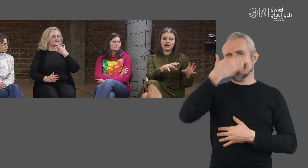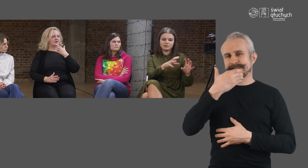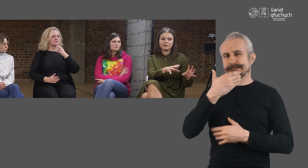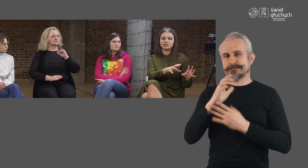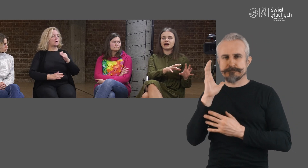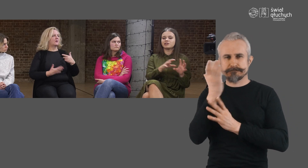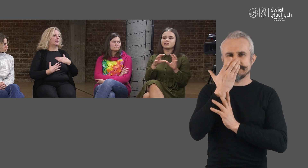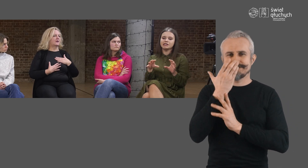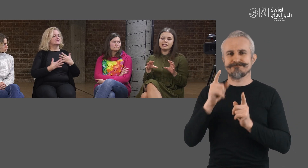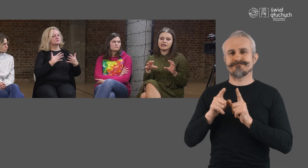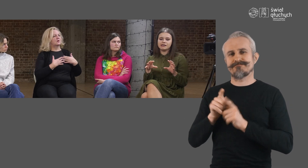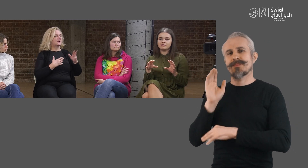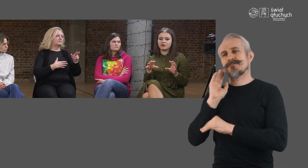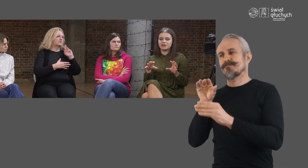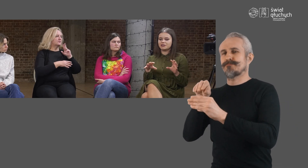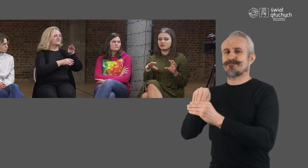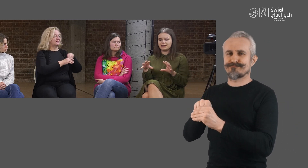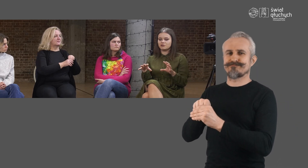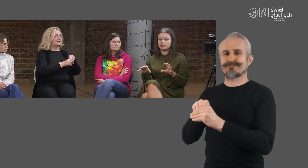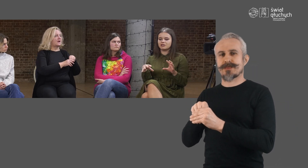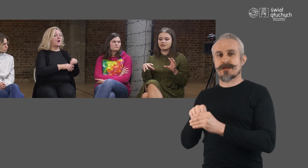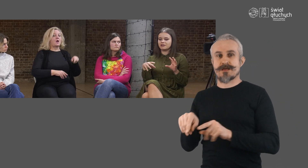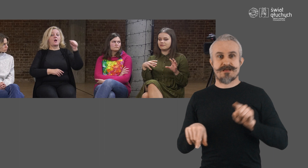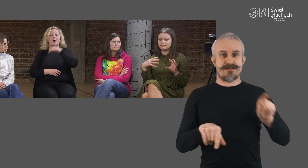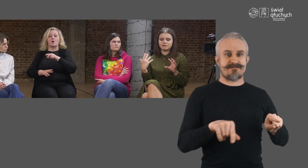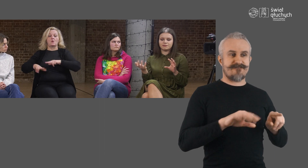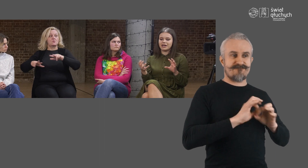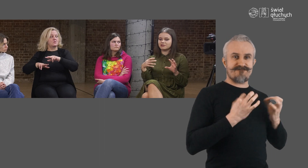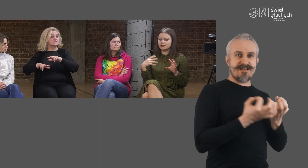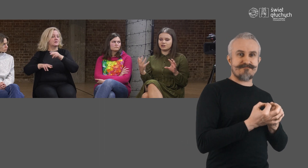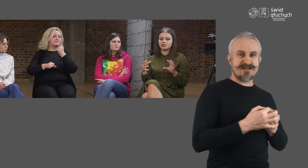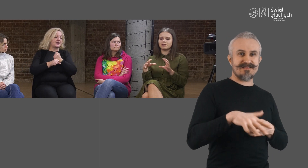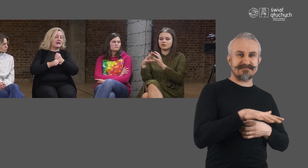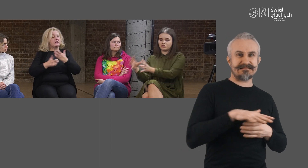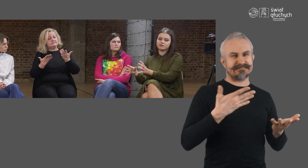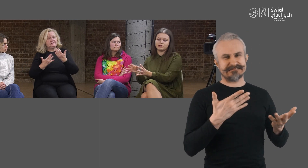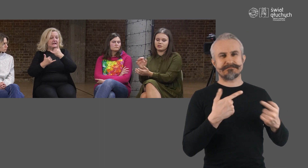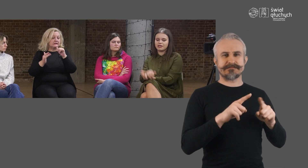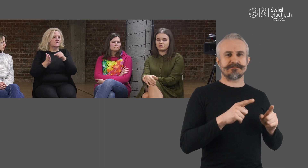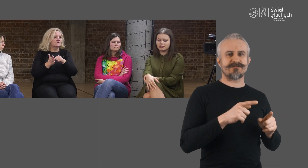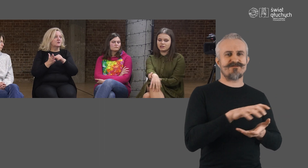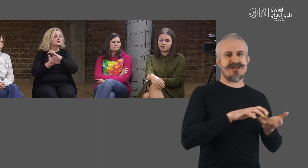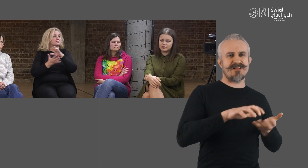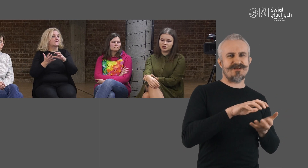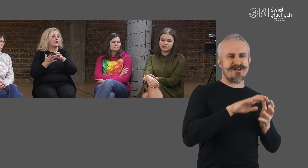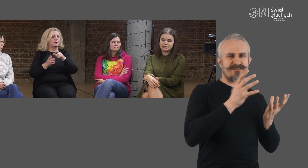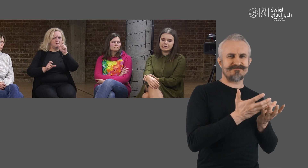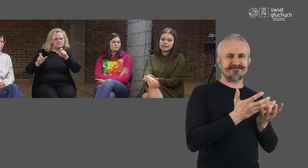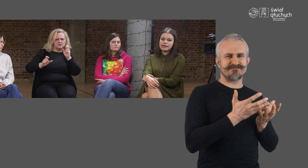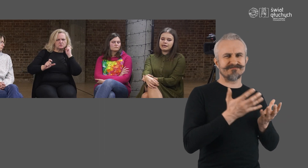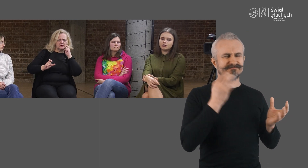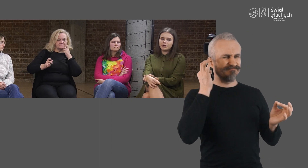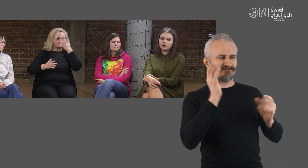jestem taka słabsza, a jeśli był czas rodzinny w pracy gdzieś tam, to świat właśnie osób